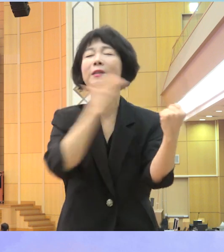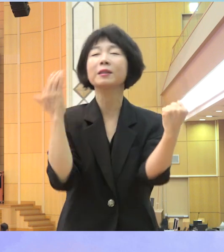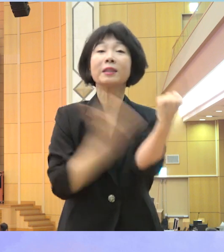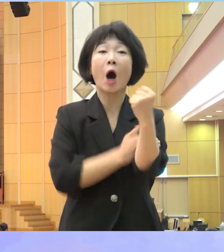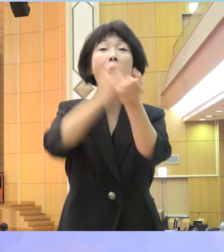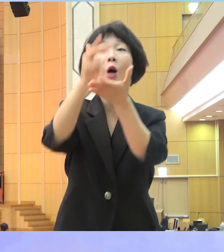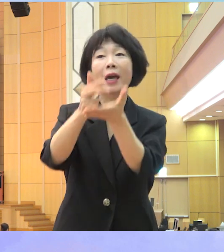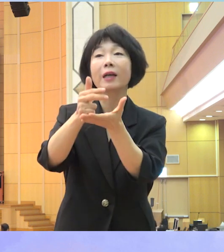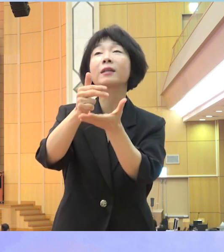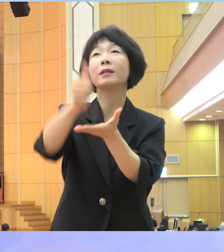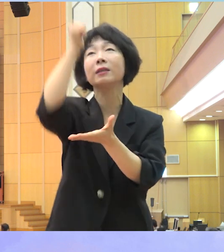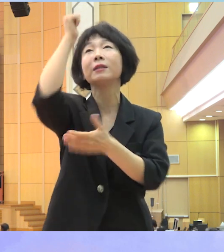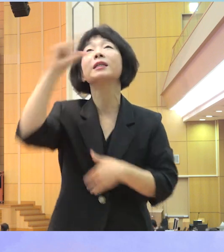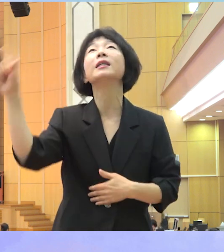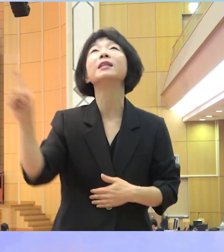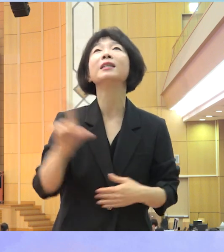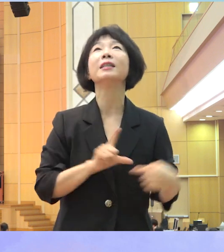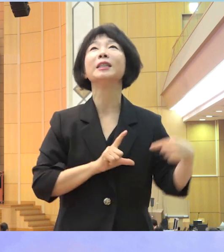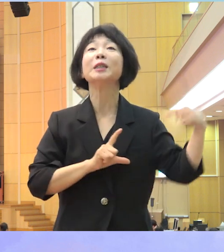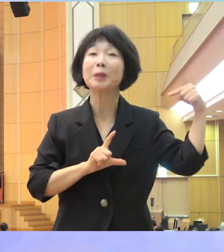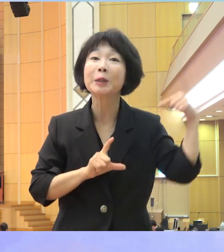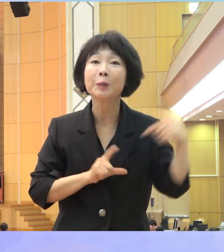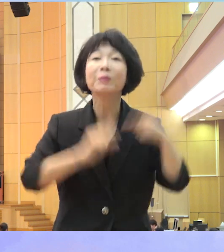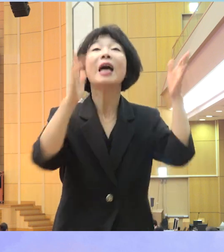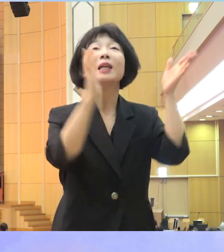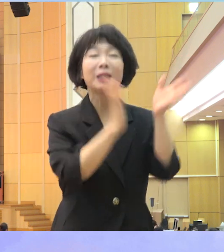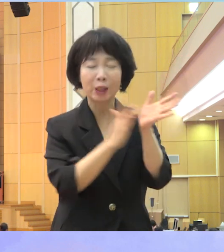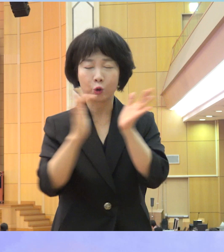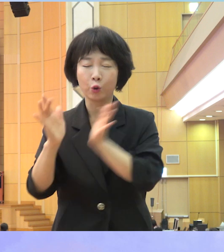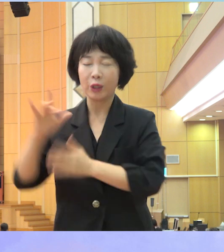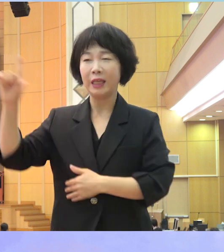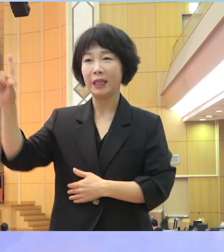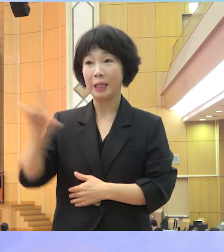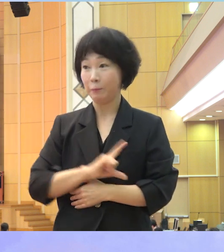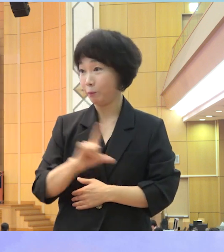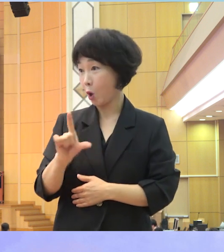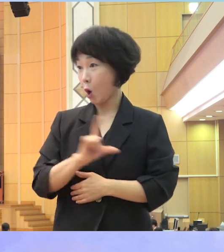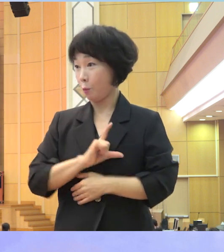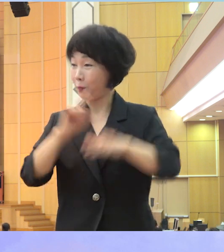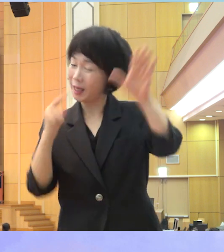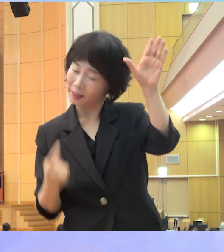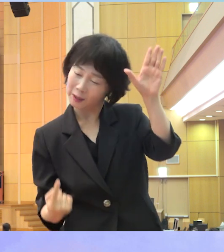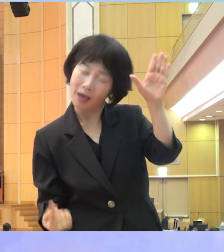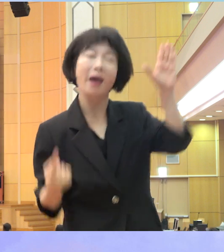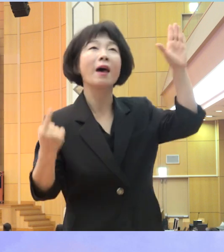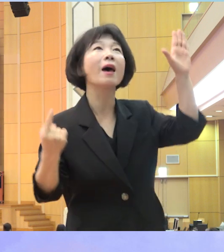높이세 구원의 그 이름 예수 이름